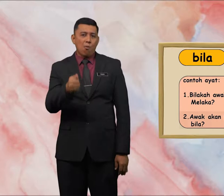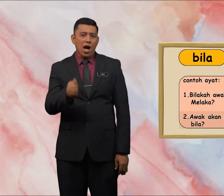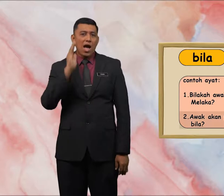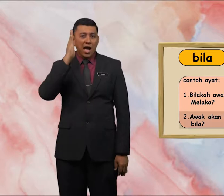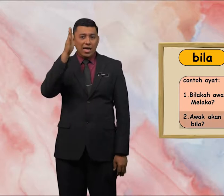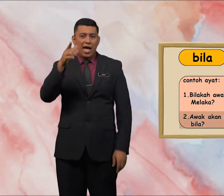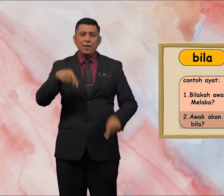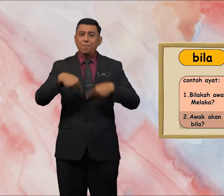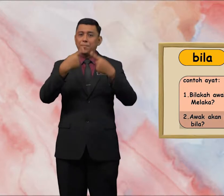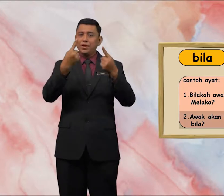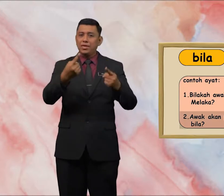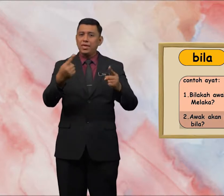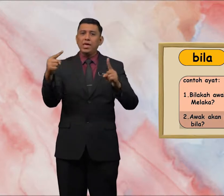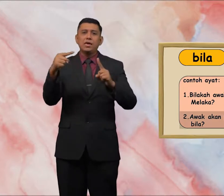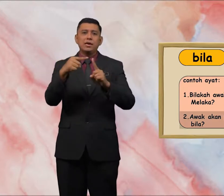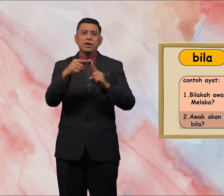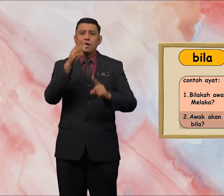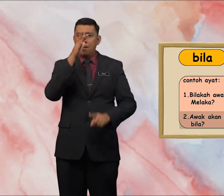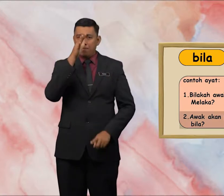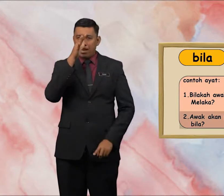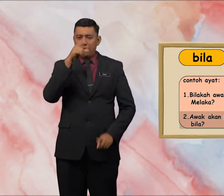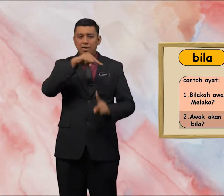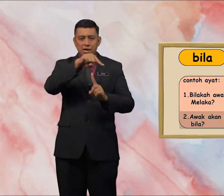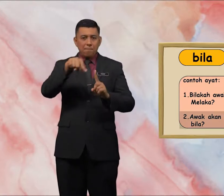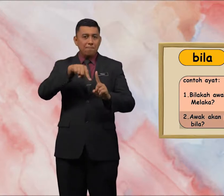Awak akan pergi ke Melaka bila?